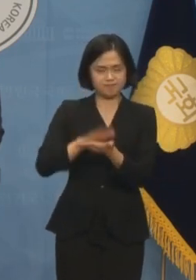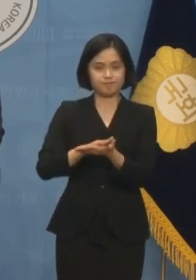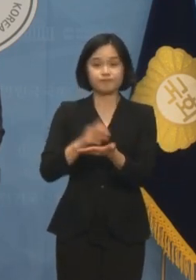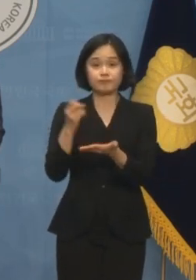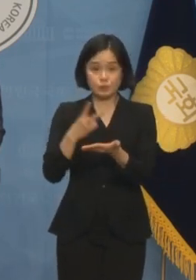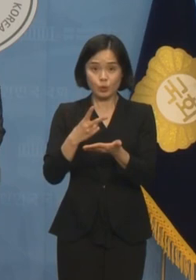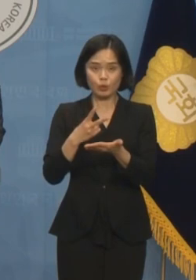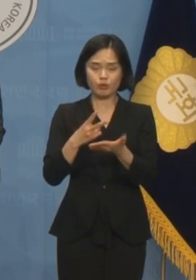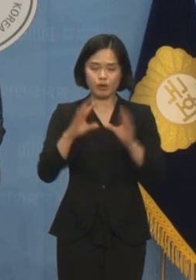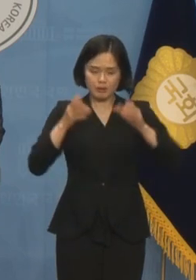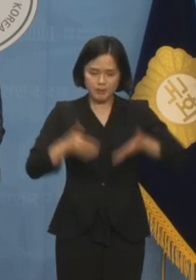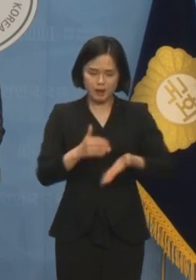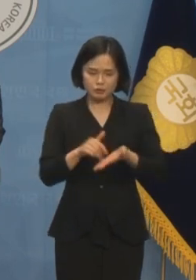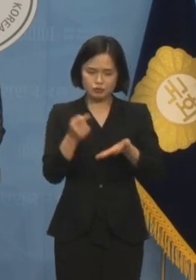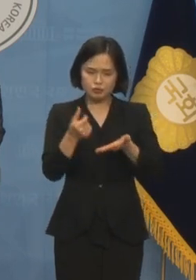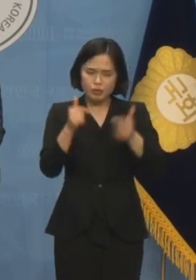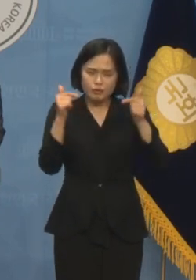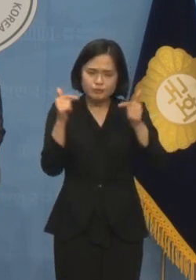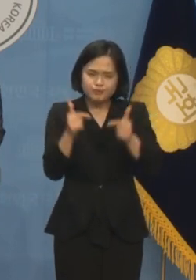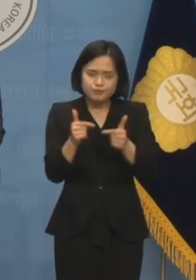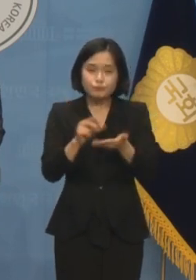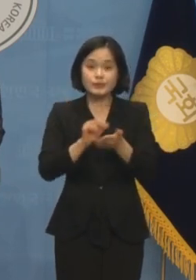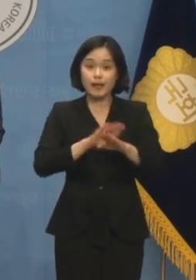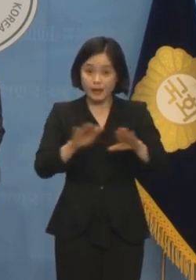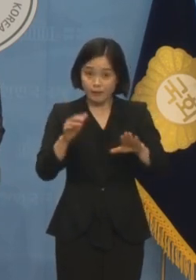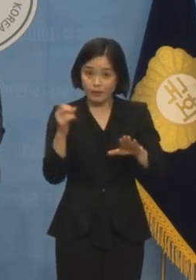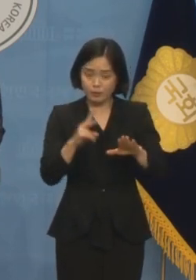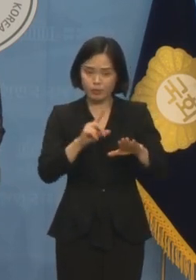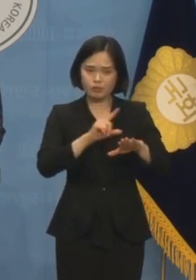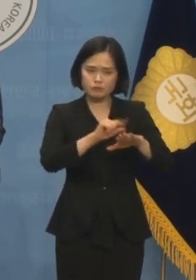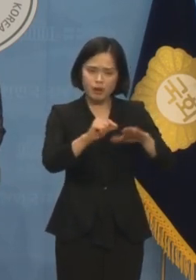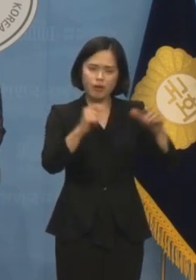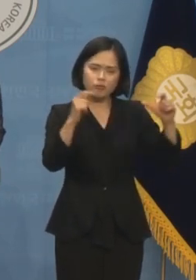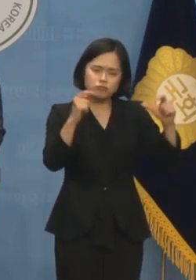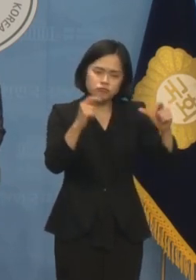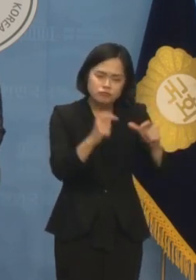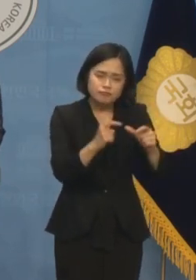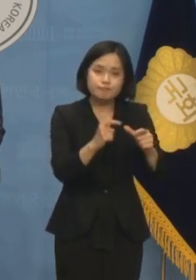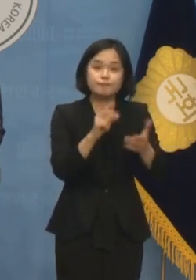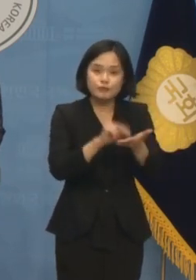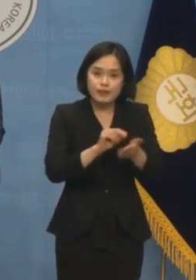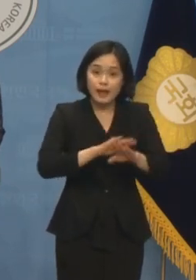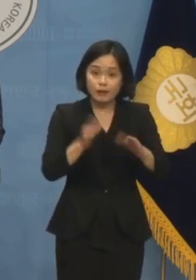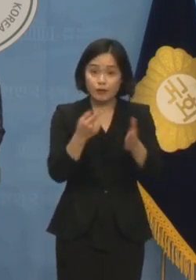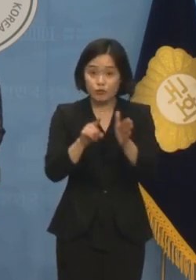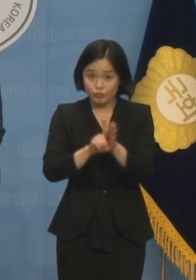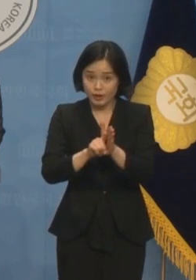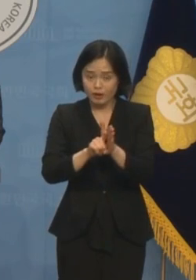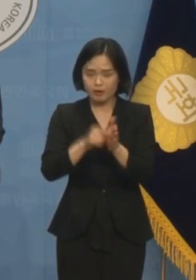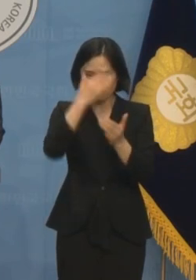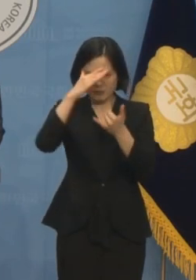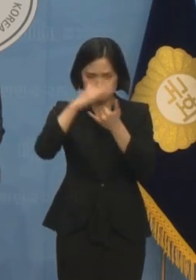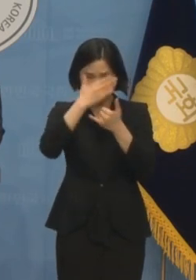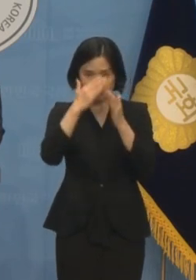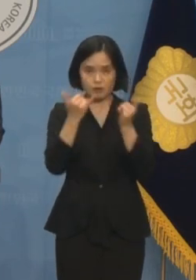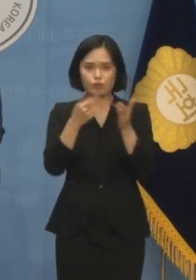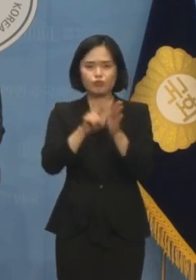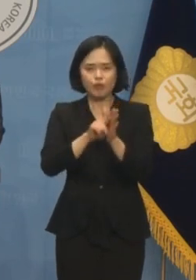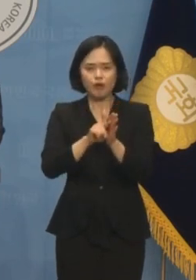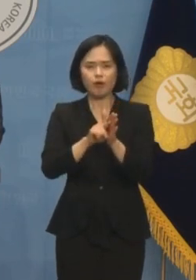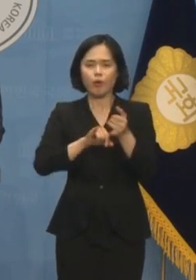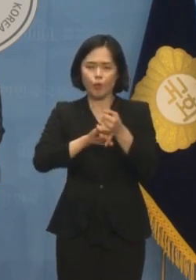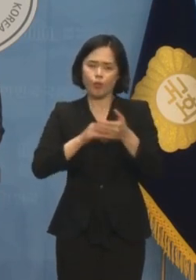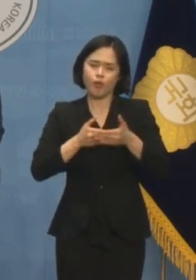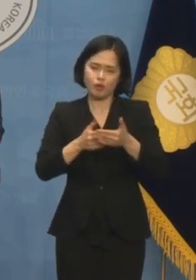지방 소멸의 해법 등 미래 세대를 위해 반드시 추진해야 할 과업들이 놓여 있습니다.